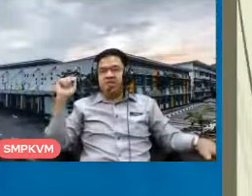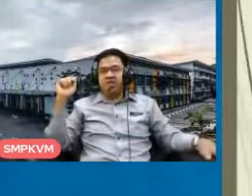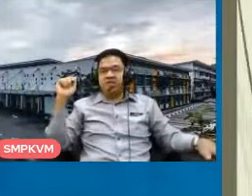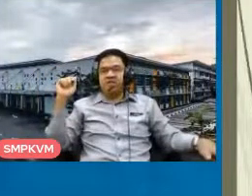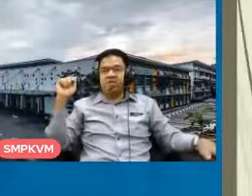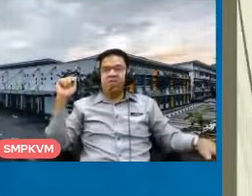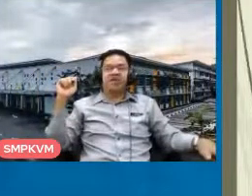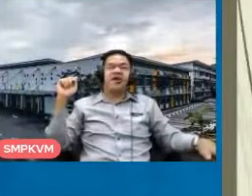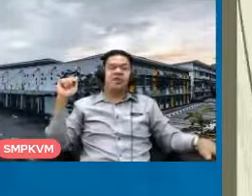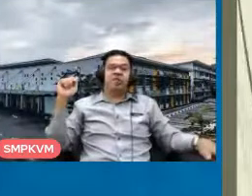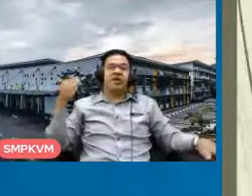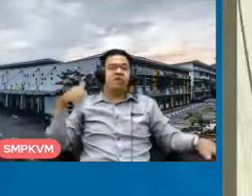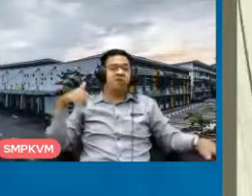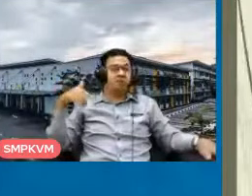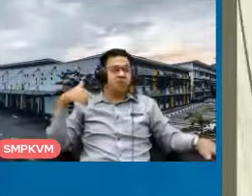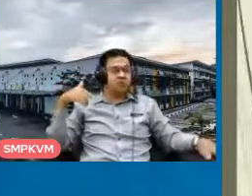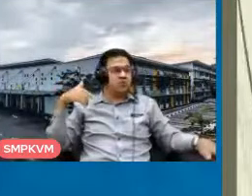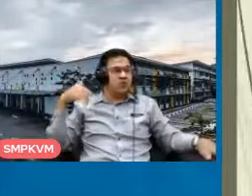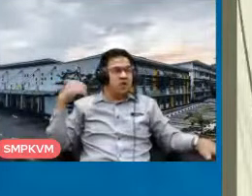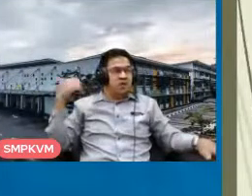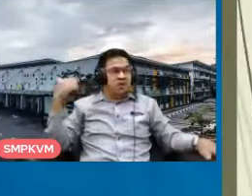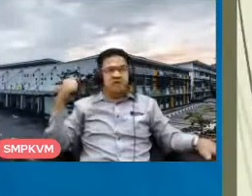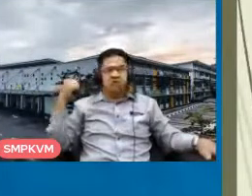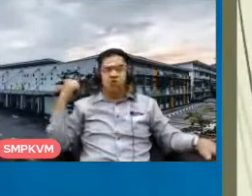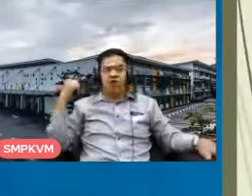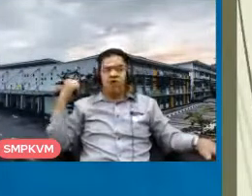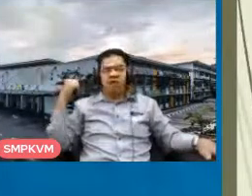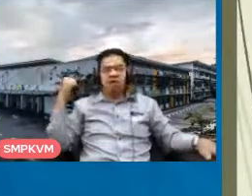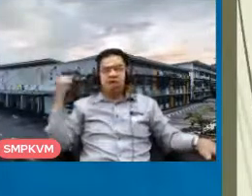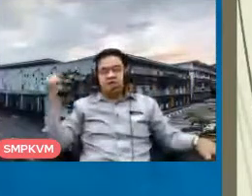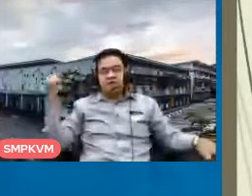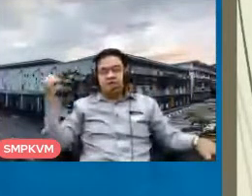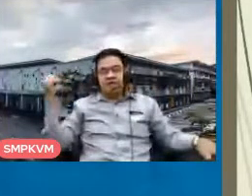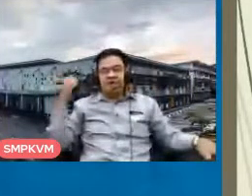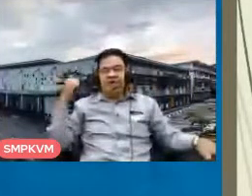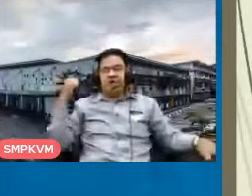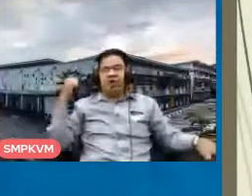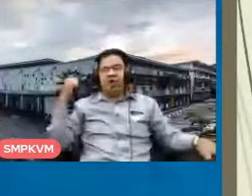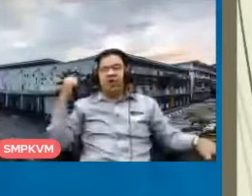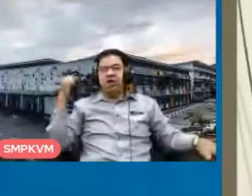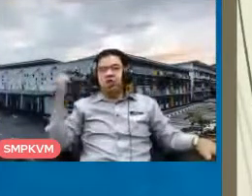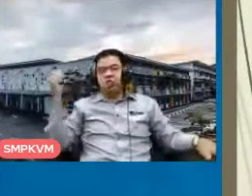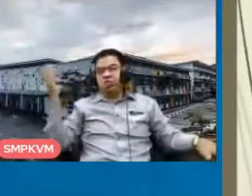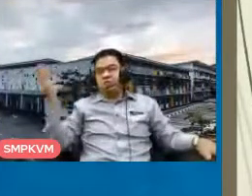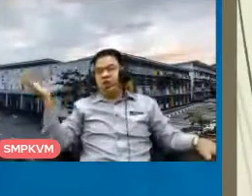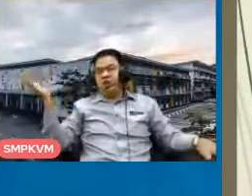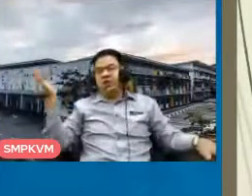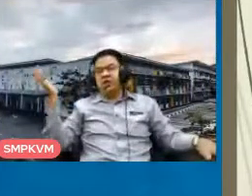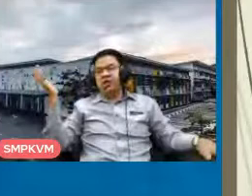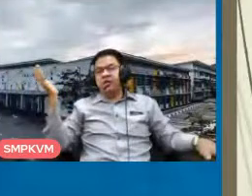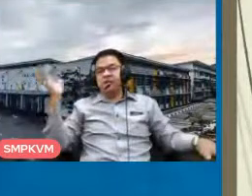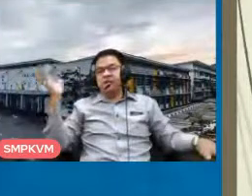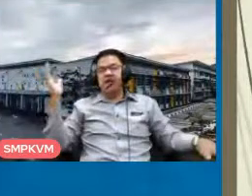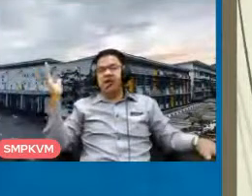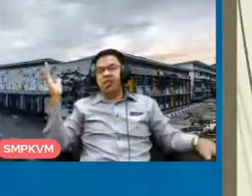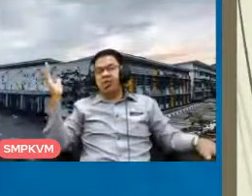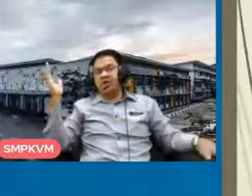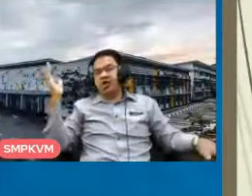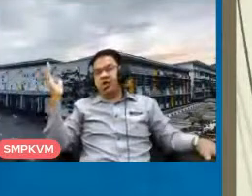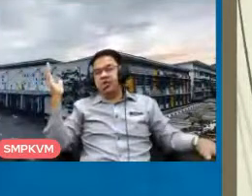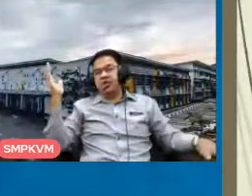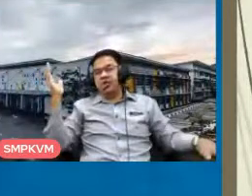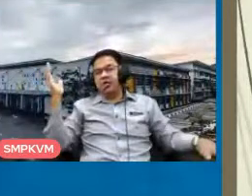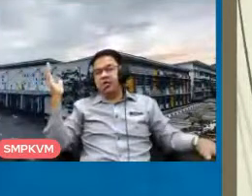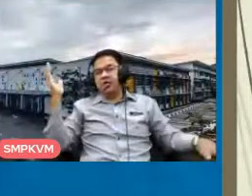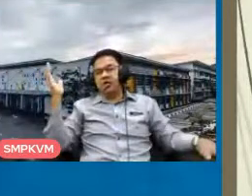penglibatan peringkat-peringkat apa kamu masuk peringkat sekolah ke peringkat daerah ke ataupun peringkat kebangsaan peringkat